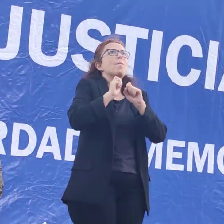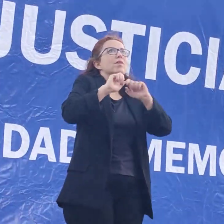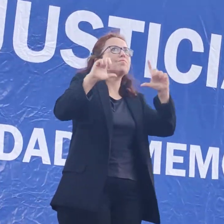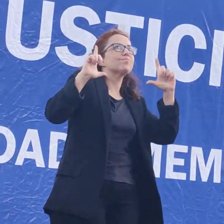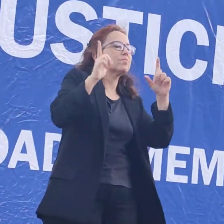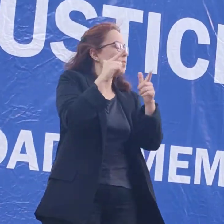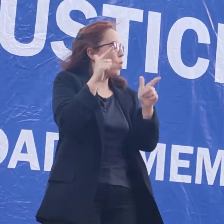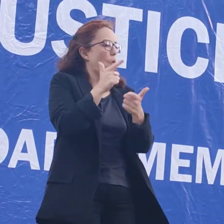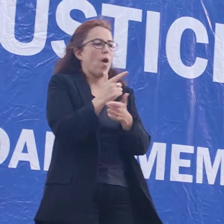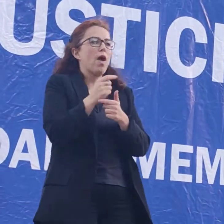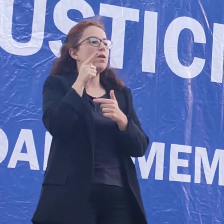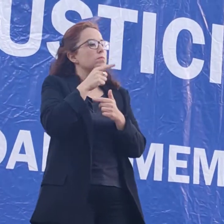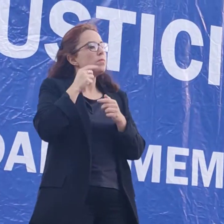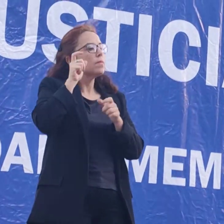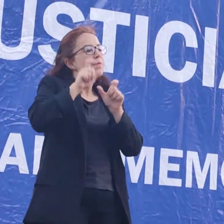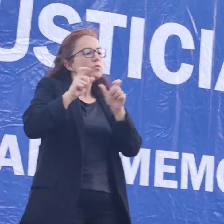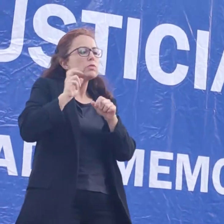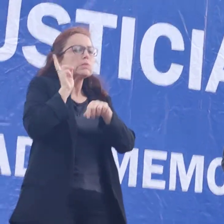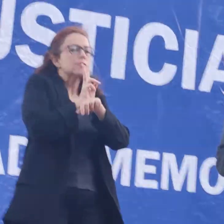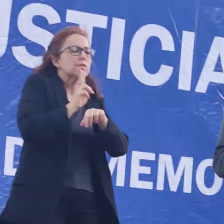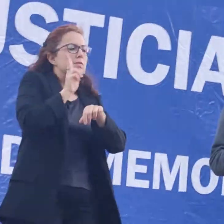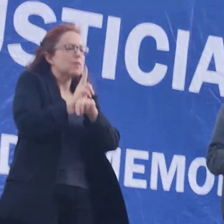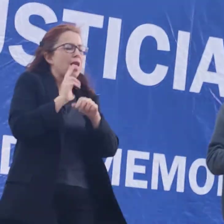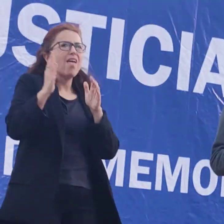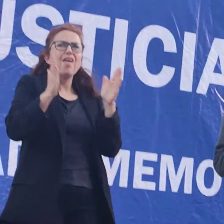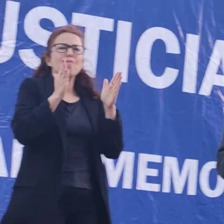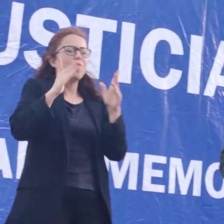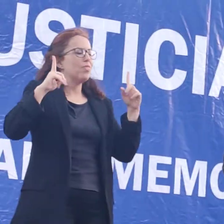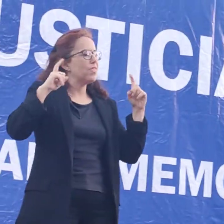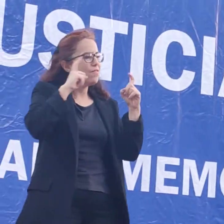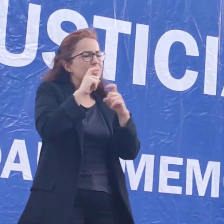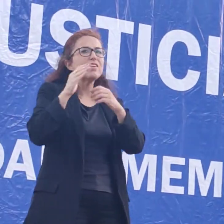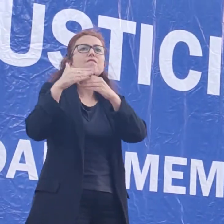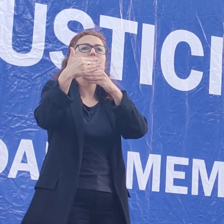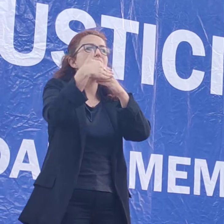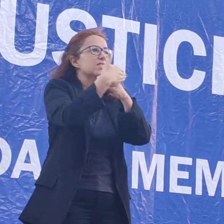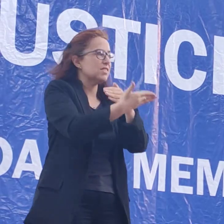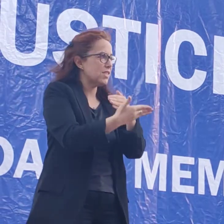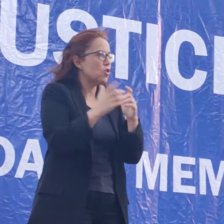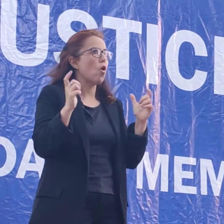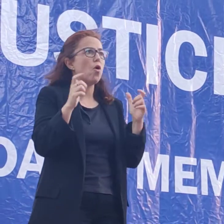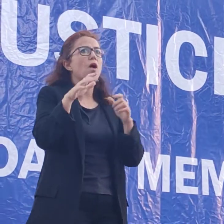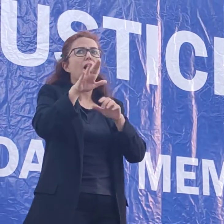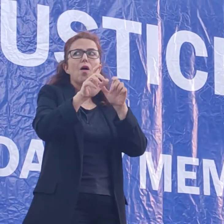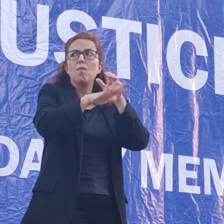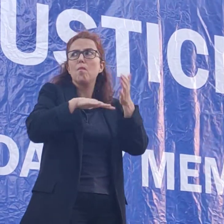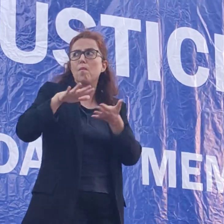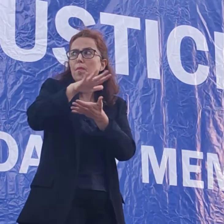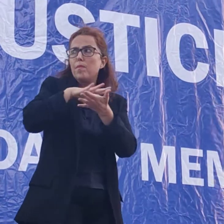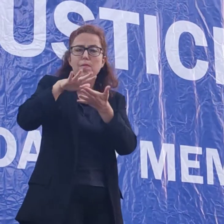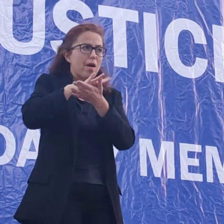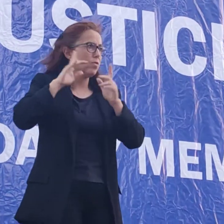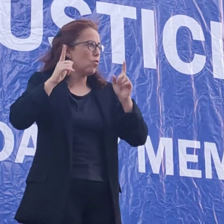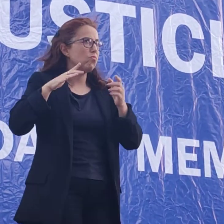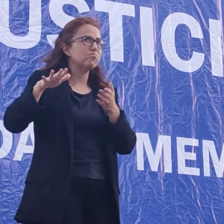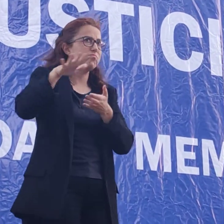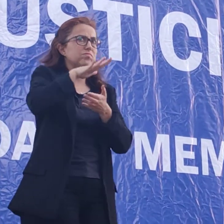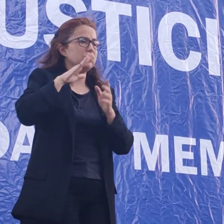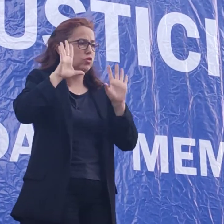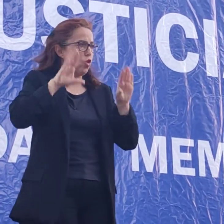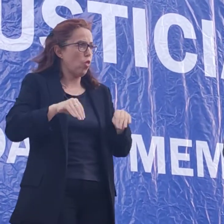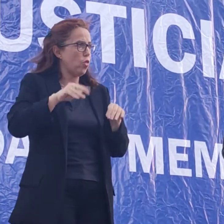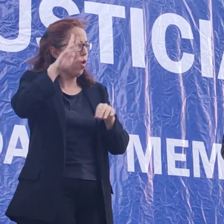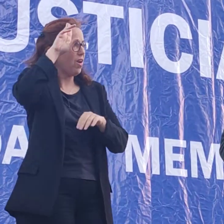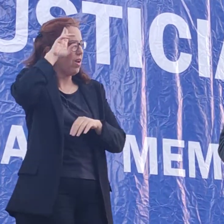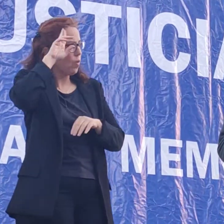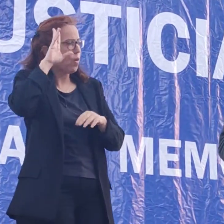protector solidario en las épocas más difíciles, a los vecinos, a la comunidad barrial. Por el recuerdo de